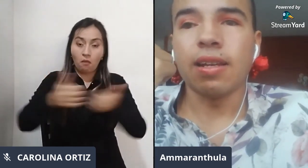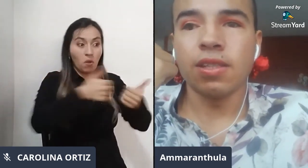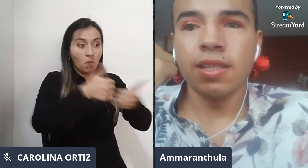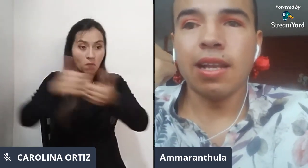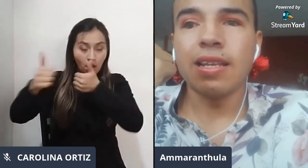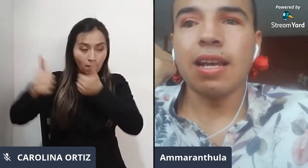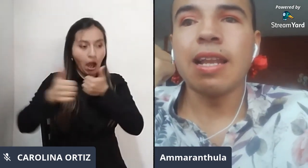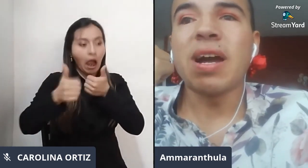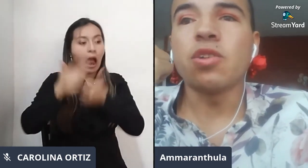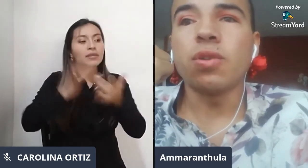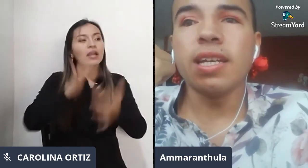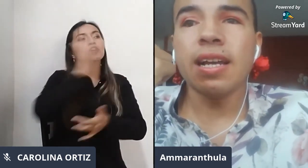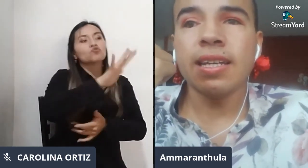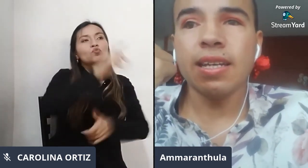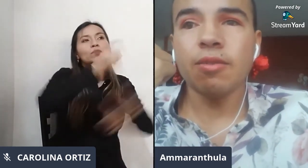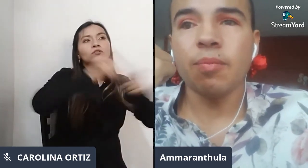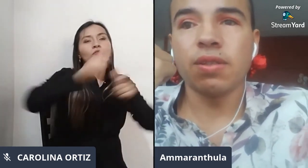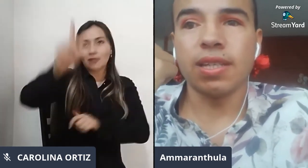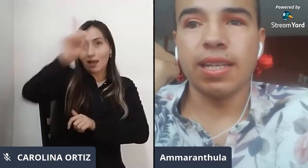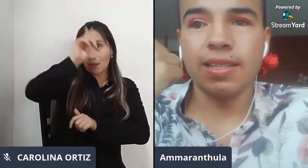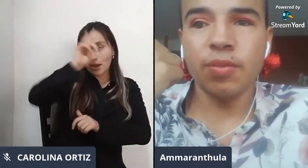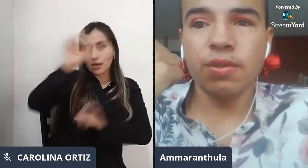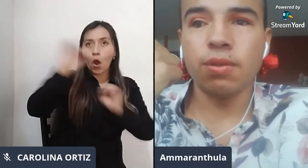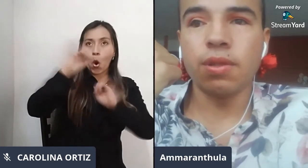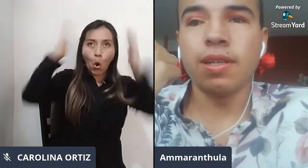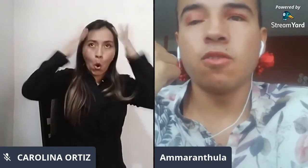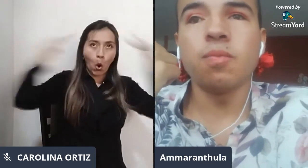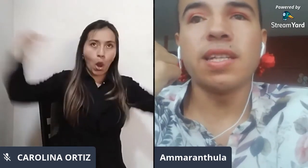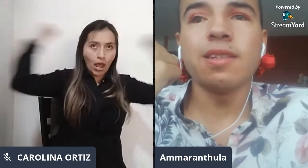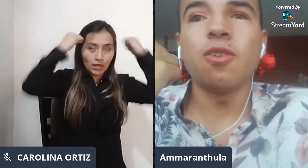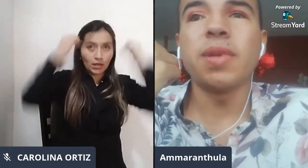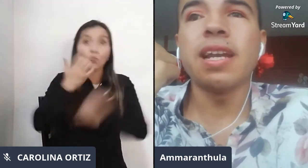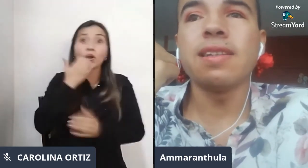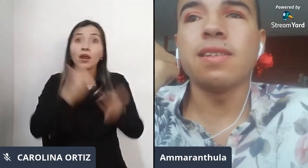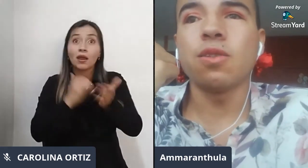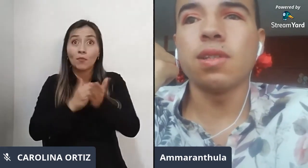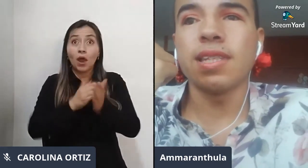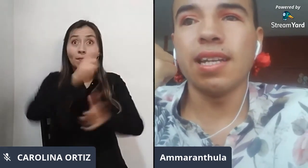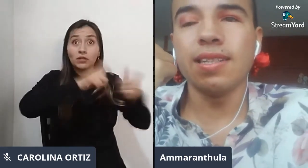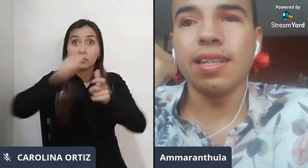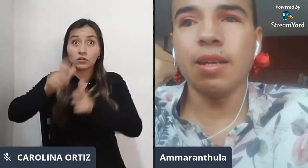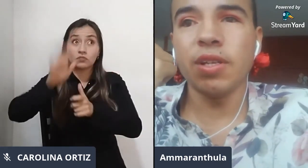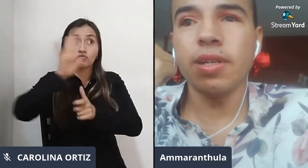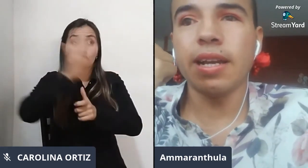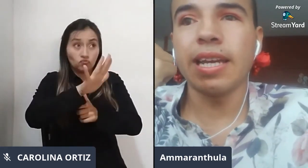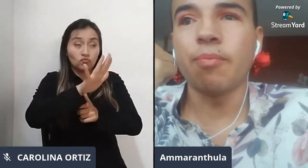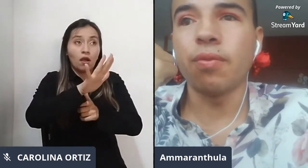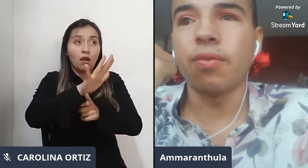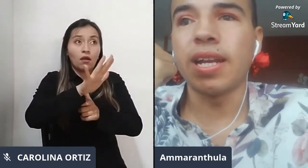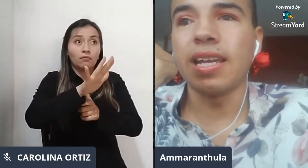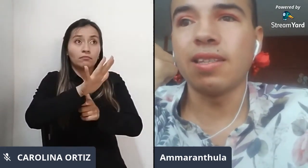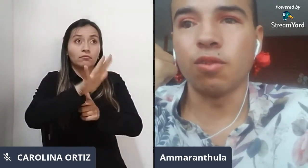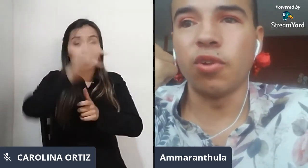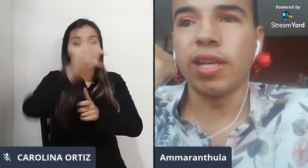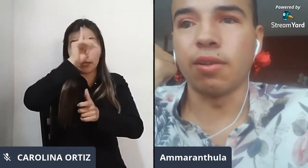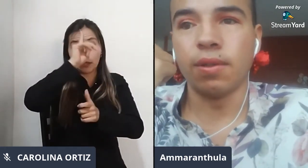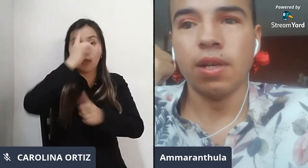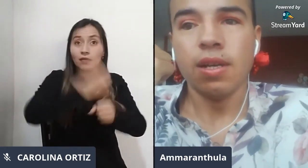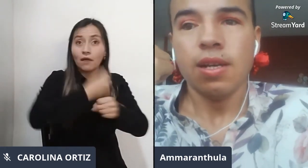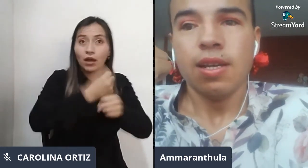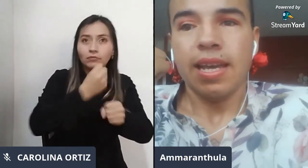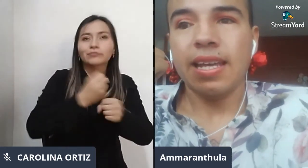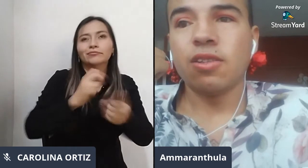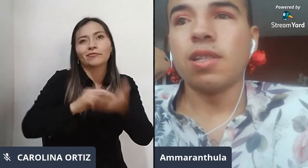y de Holanda, ¿sí? La mayoría de personas que ejercen prostitución en estos países son migrantes, entonces quiere decir que la mayoría queda por fuera de estos